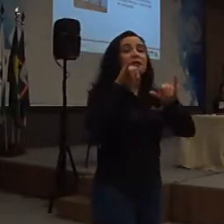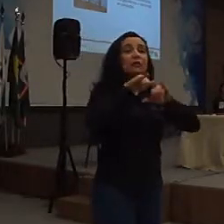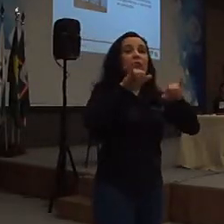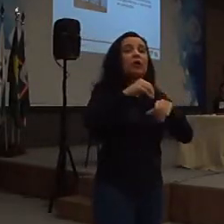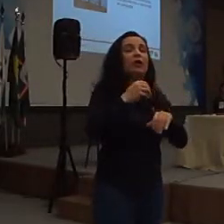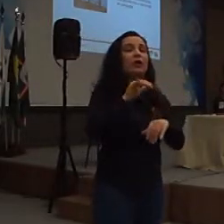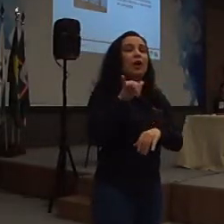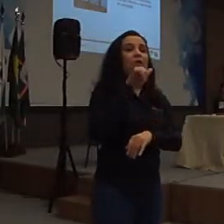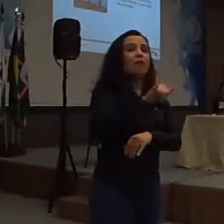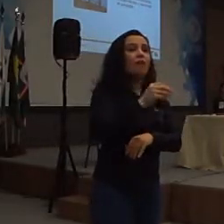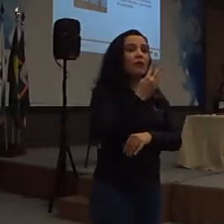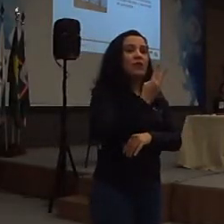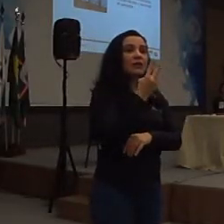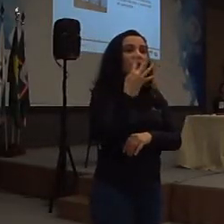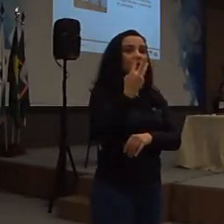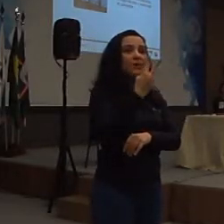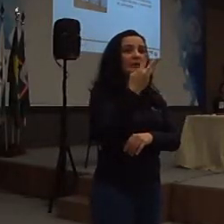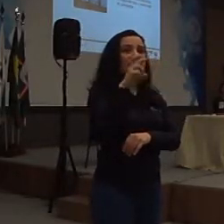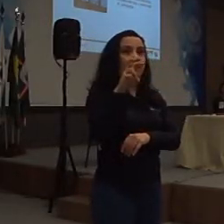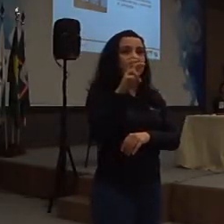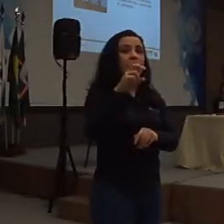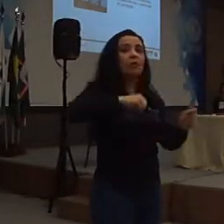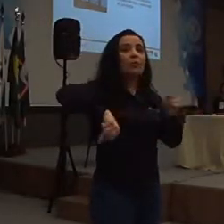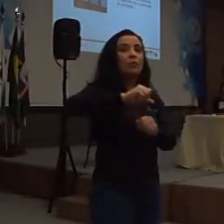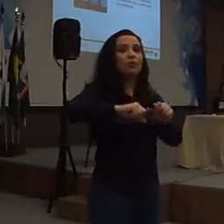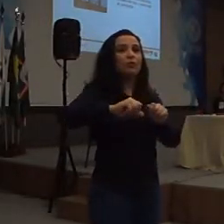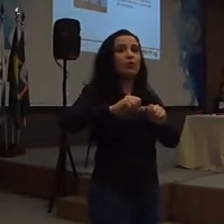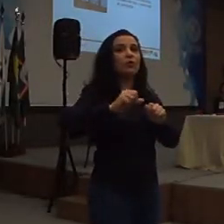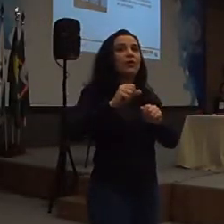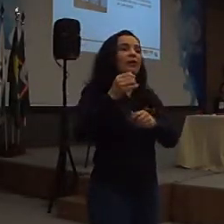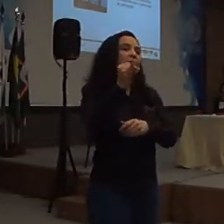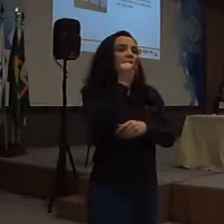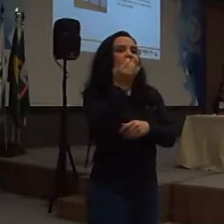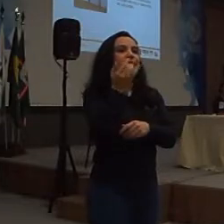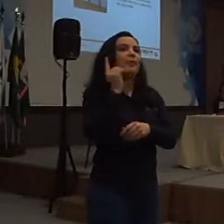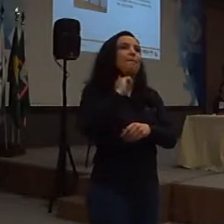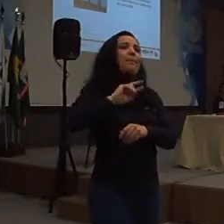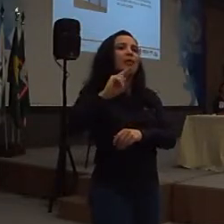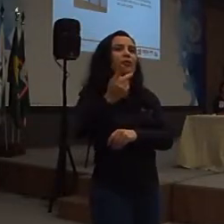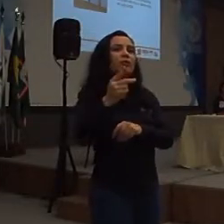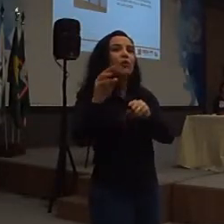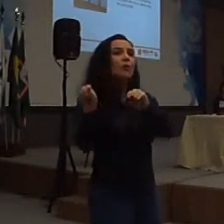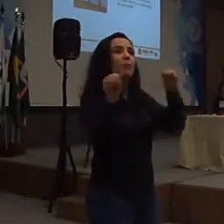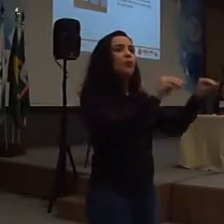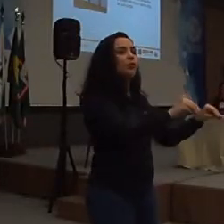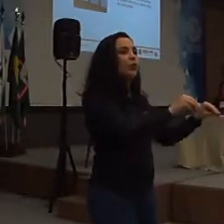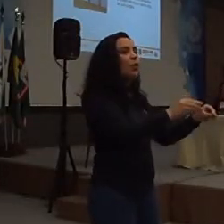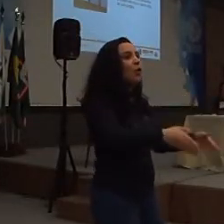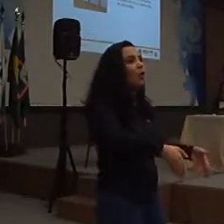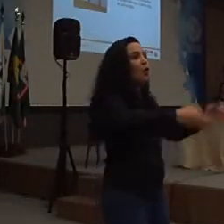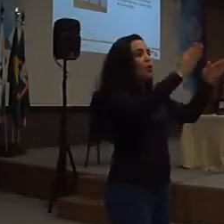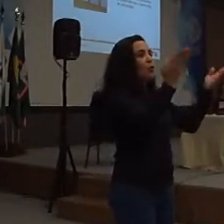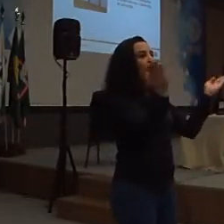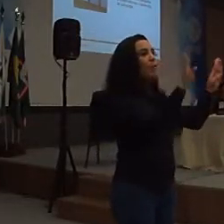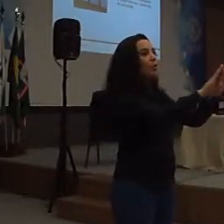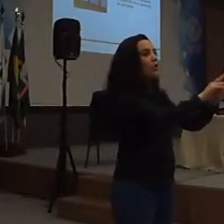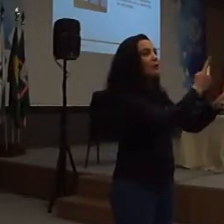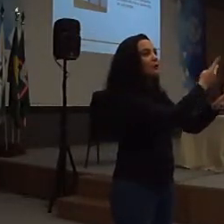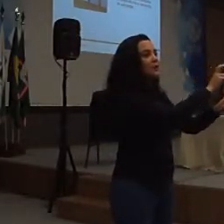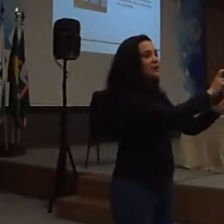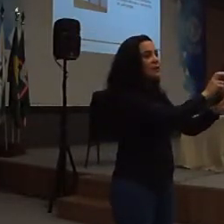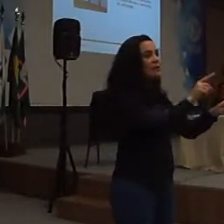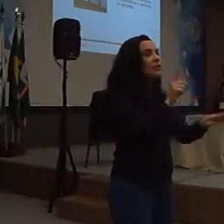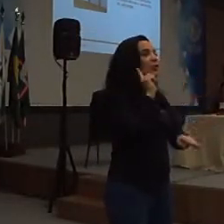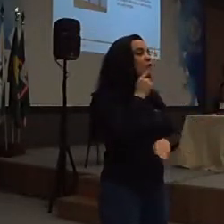voo 3435, com direção a Belo Horizonte, o voo foi mudado para o portão 25. E